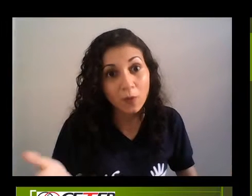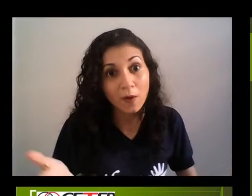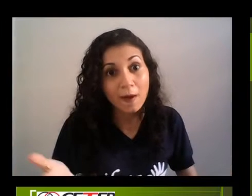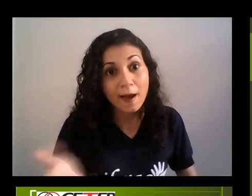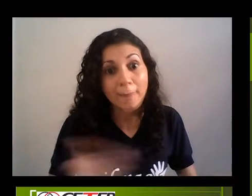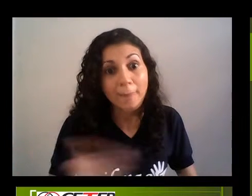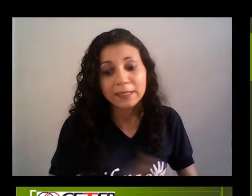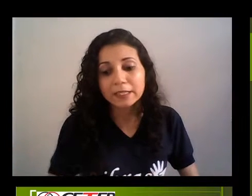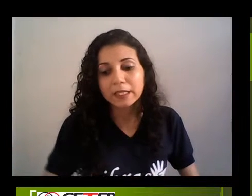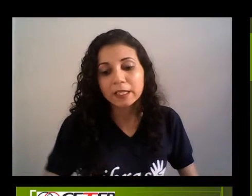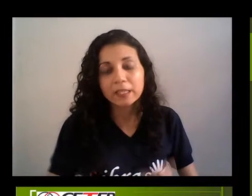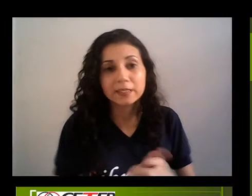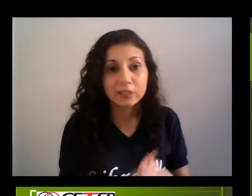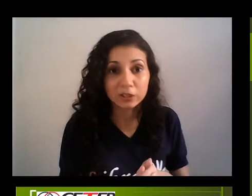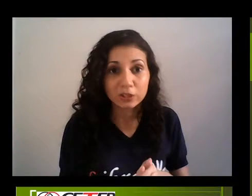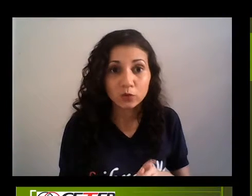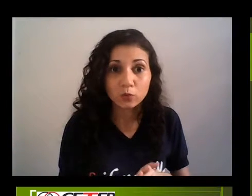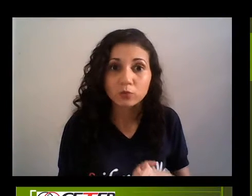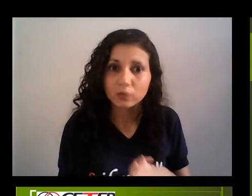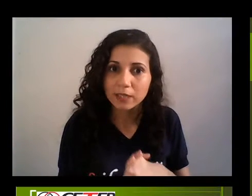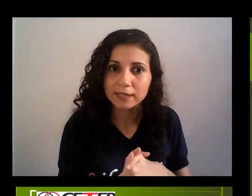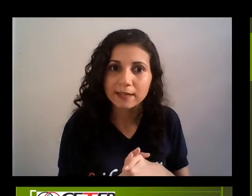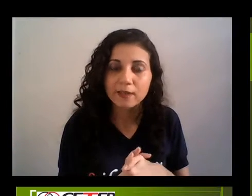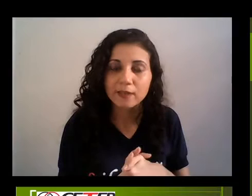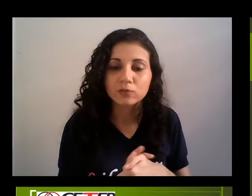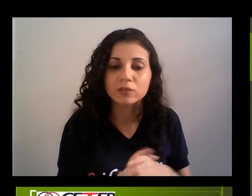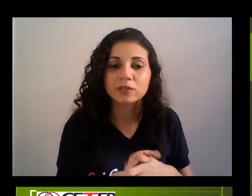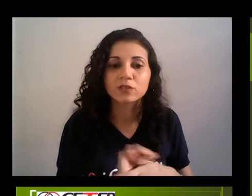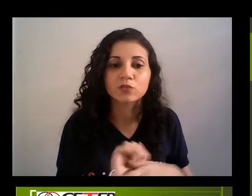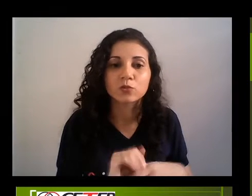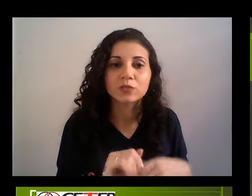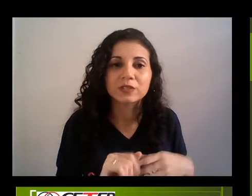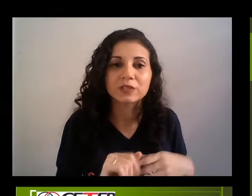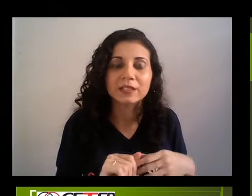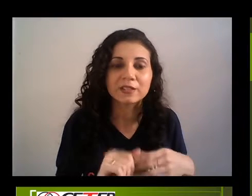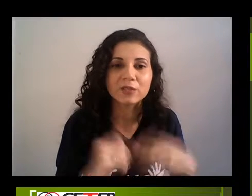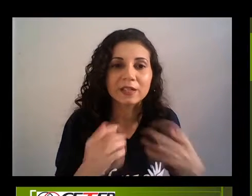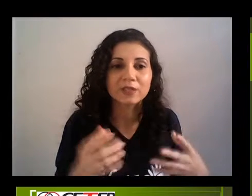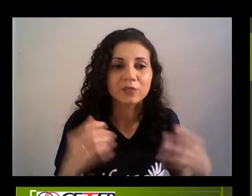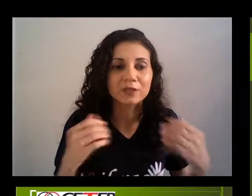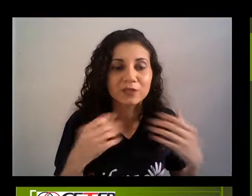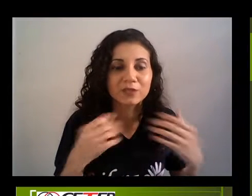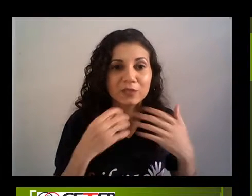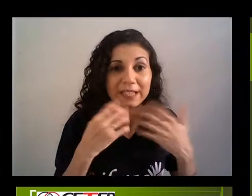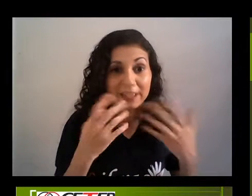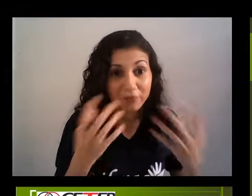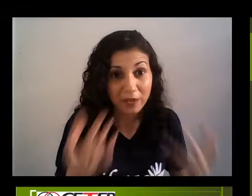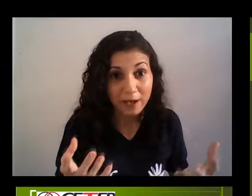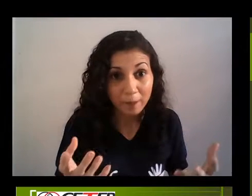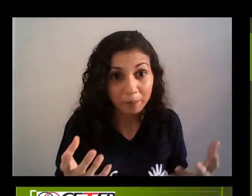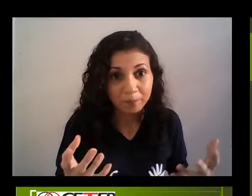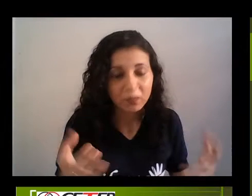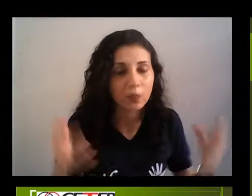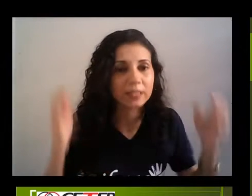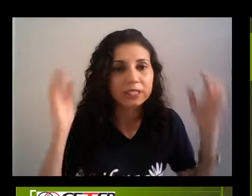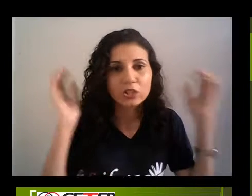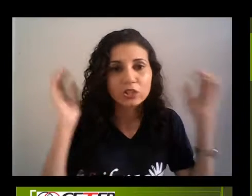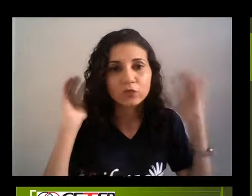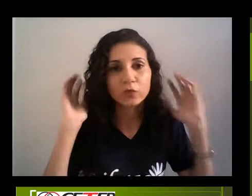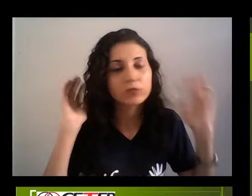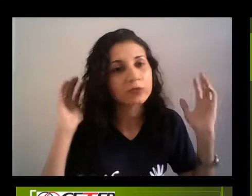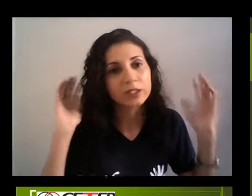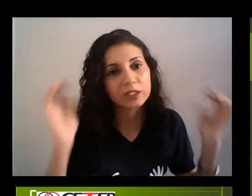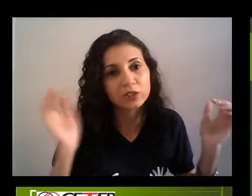som. Apesar de que existem surdos oralizados, existem surdos que eles oralizam, que eles conseguem falar. Não quer dizer que